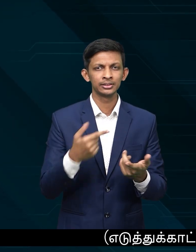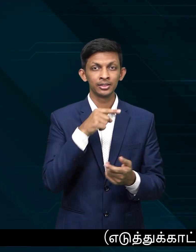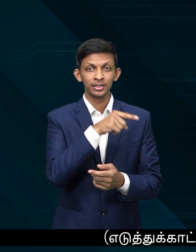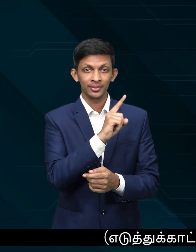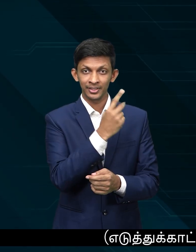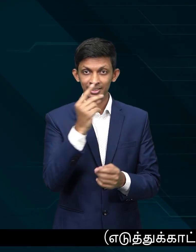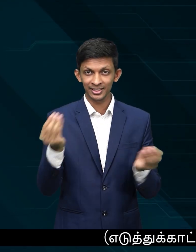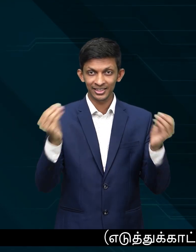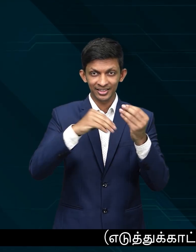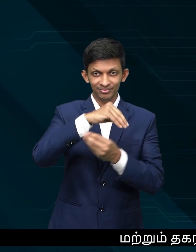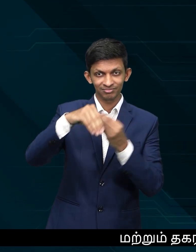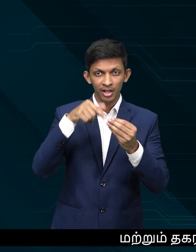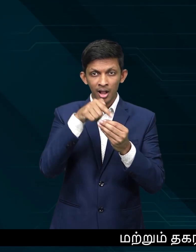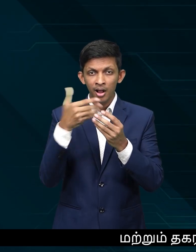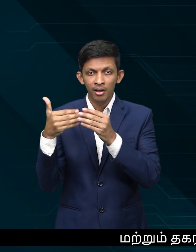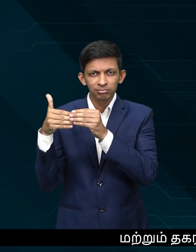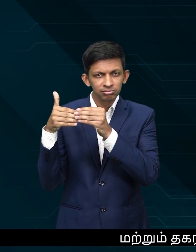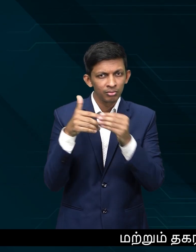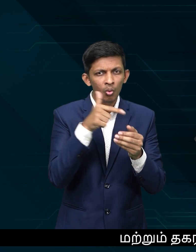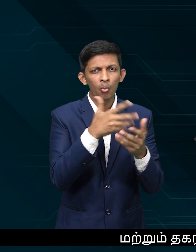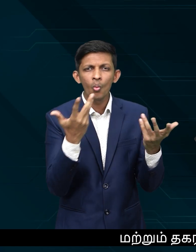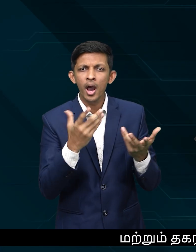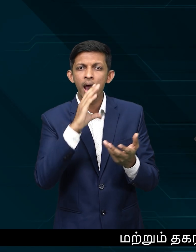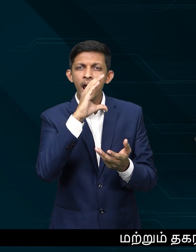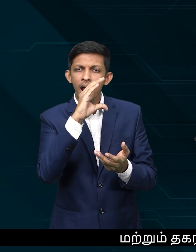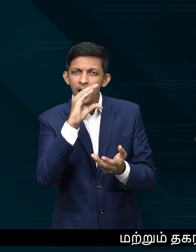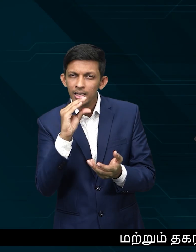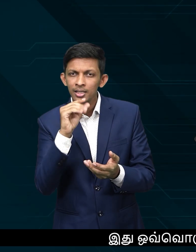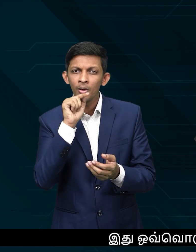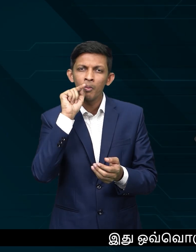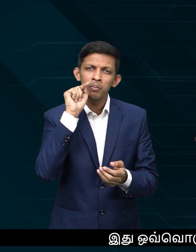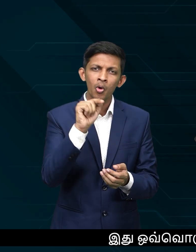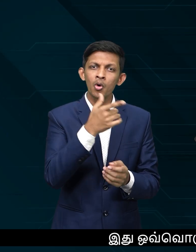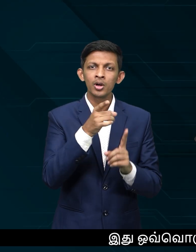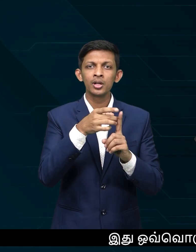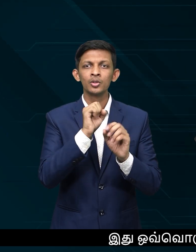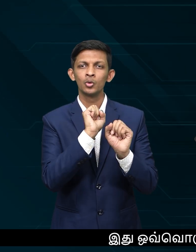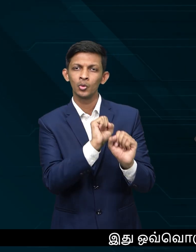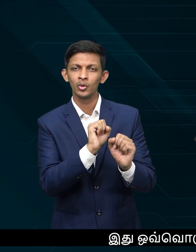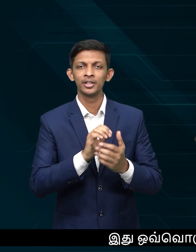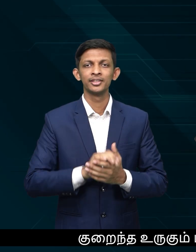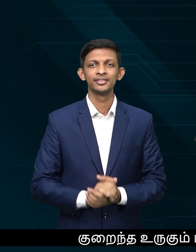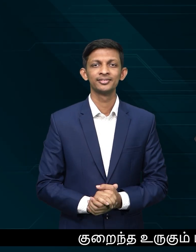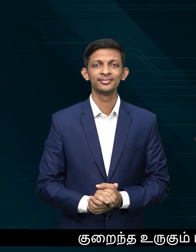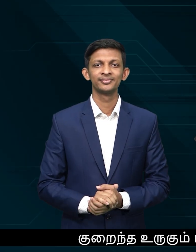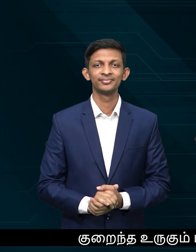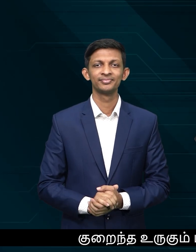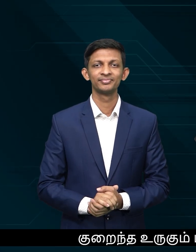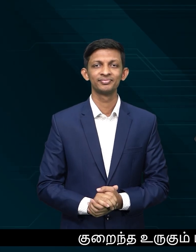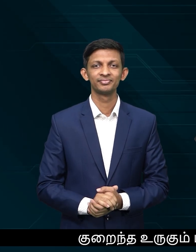சாலிடர் என்பது ஈயம் மற்றும் தகரத்தின் கலவையாகும். இது ஒவ்வொரு உலோகத்தையும் விட குறைந்த உருக்கும் புள்ளியை